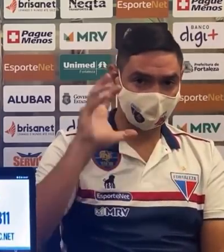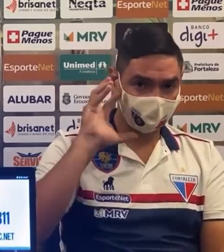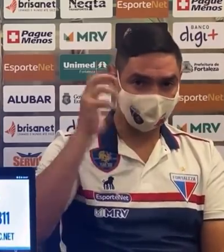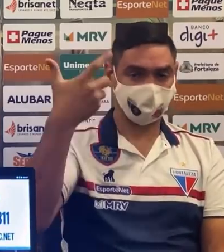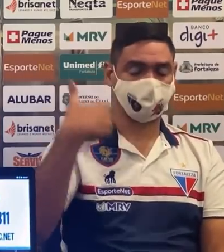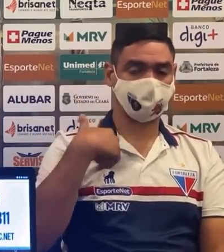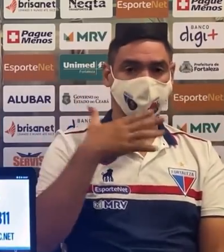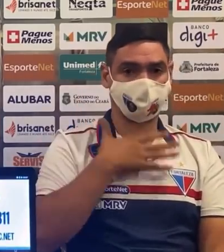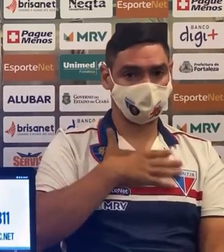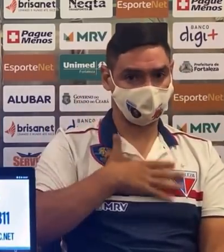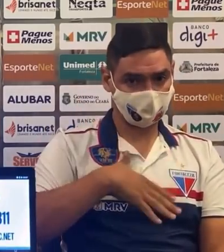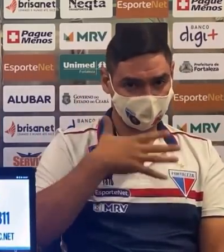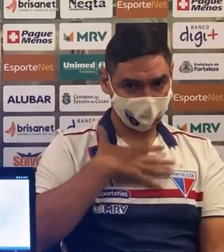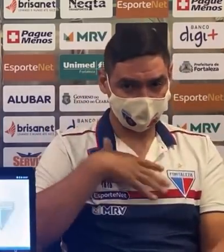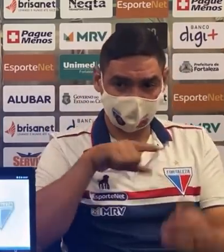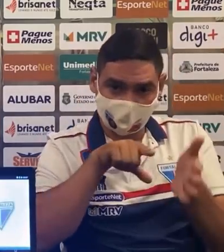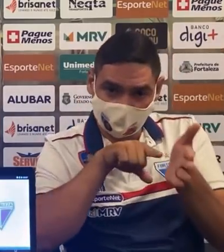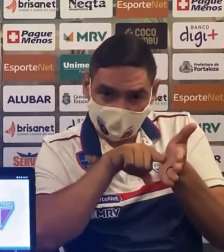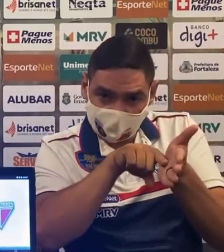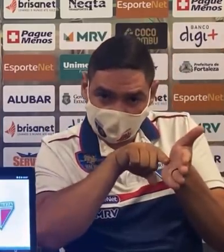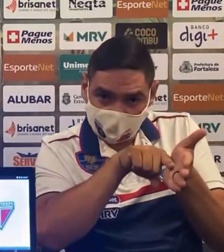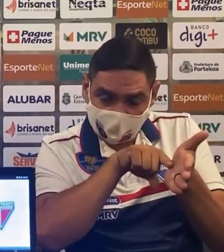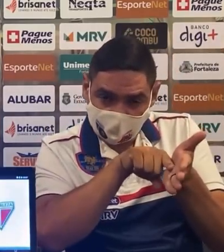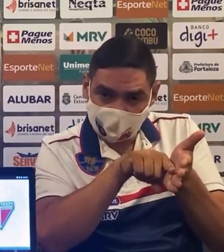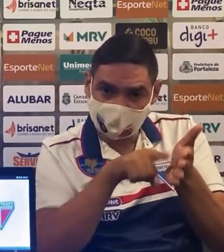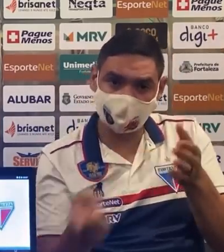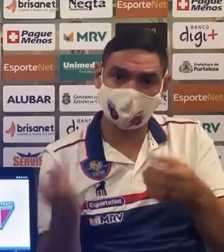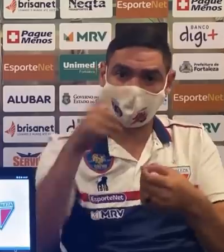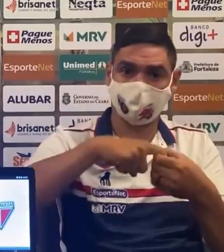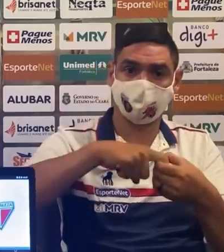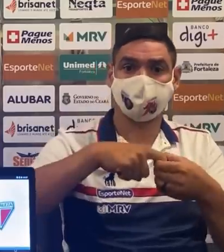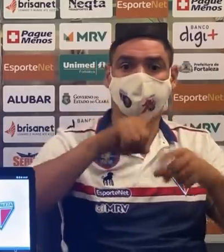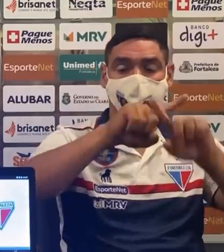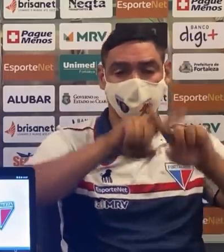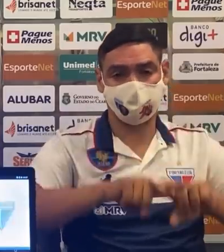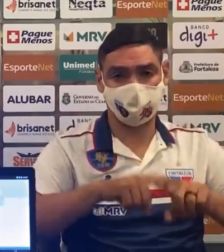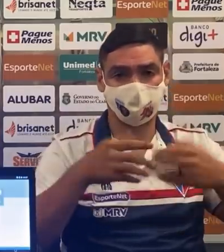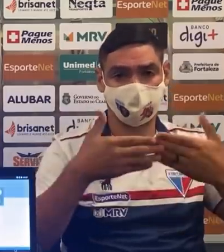com calma, analisar com tranquilidade e retomar para o próximo jogo. Esse é o único caminho.